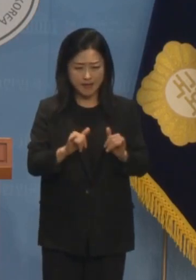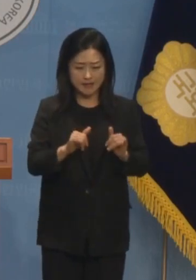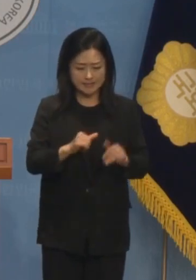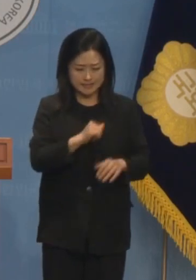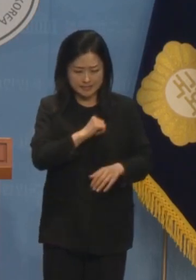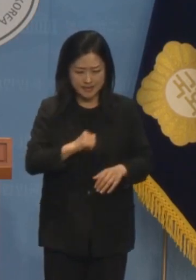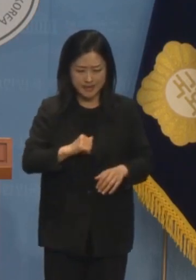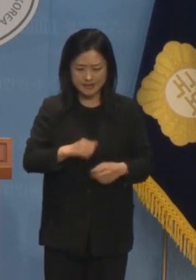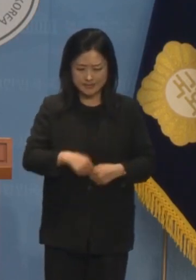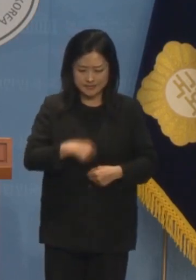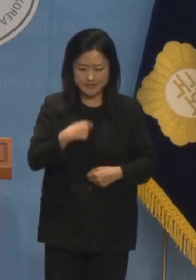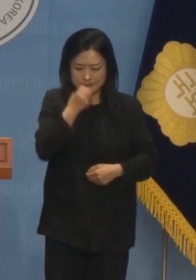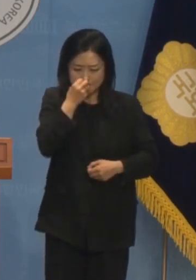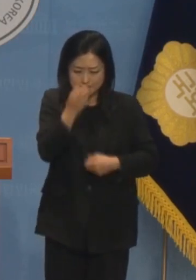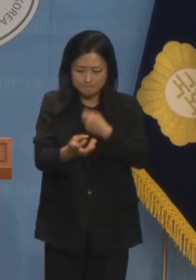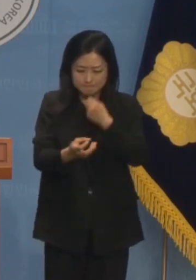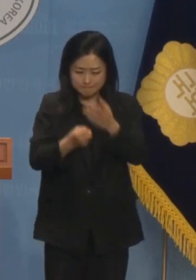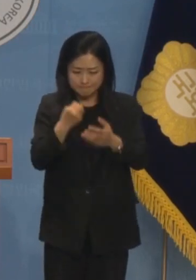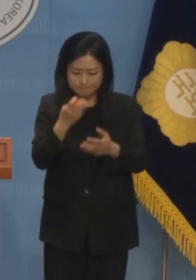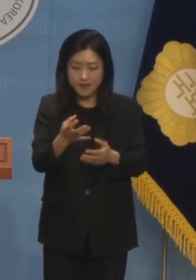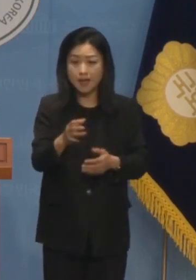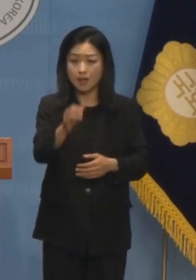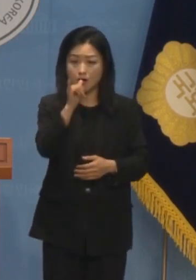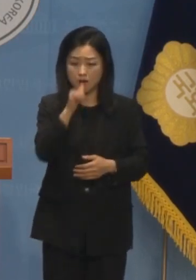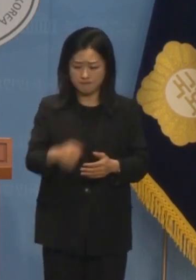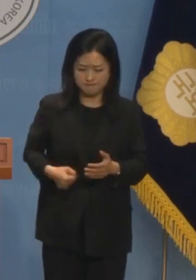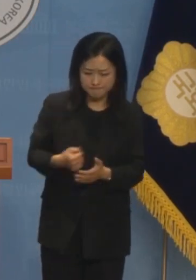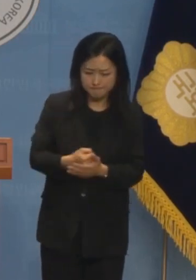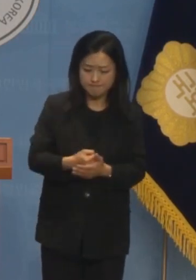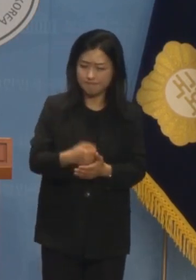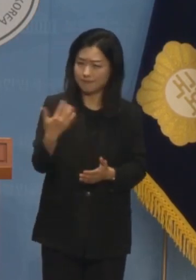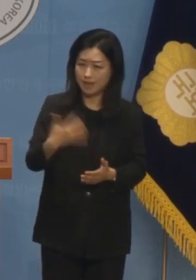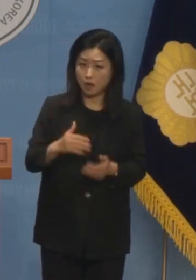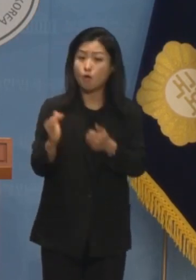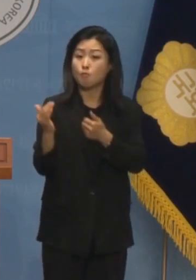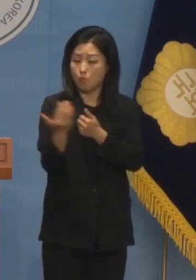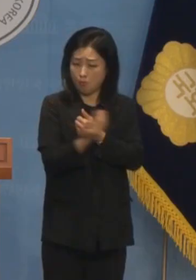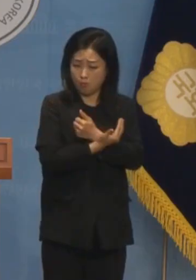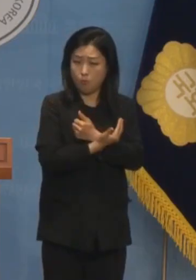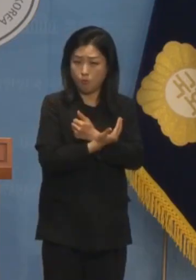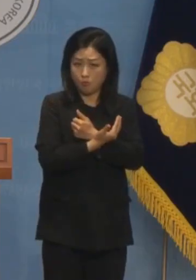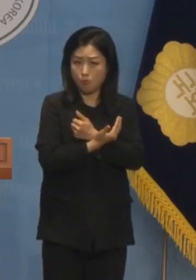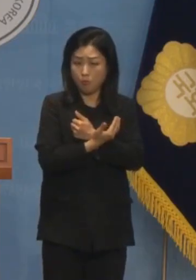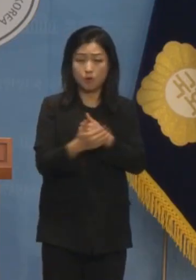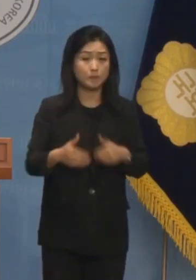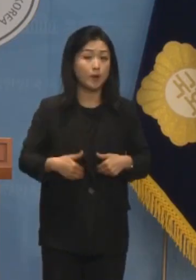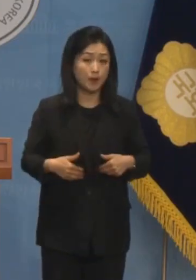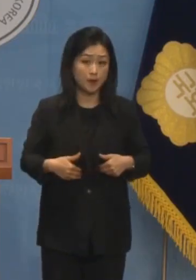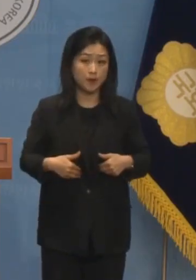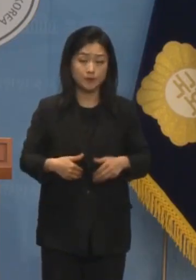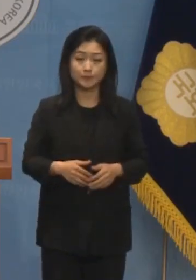말합니다. 시련을 각오하고 용기 낸 이들은 보호해야 합니다.